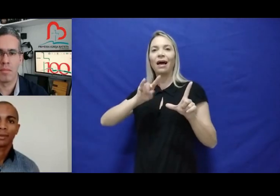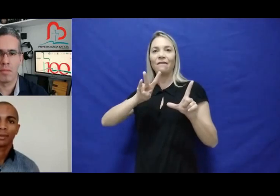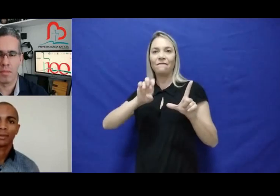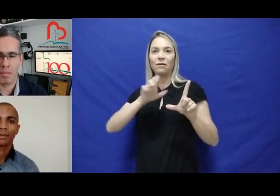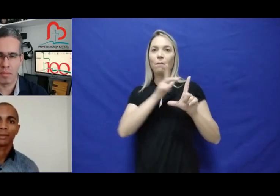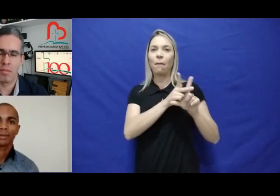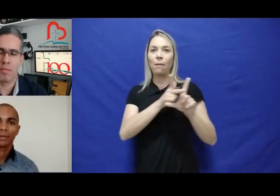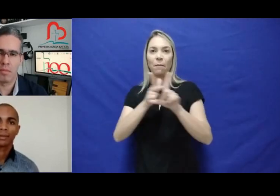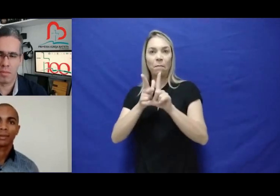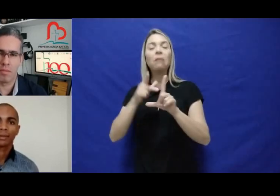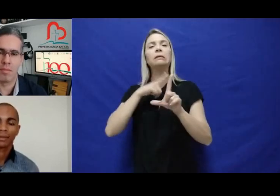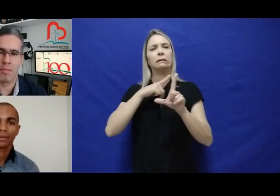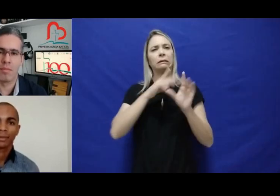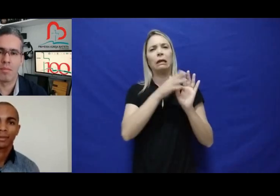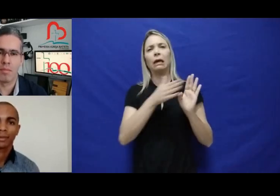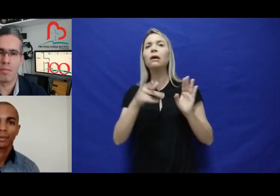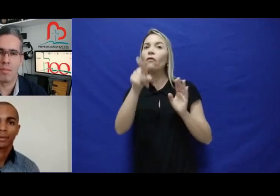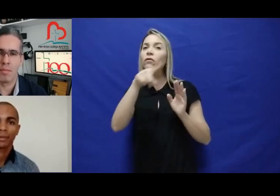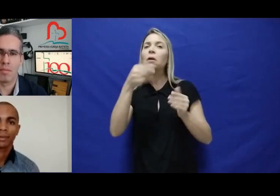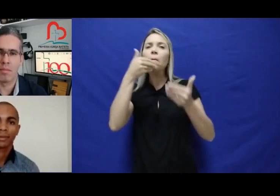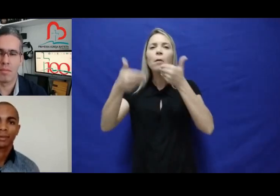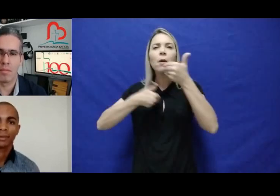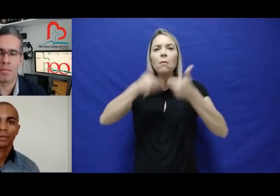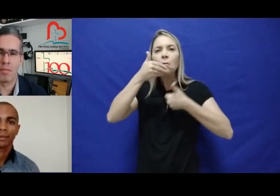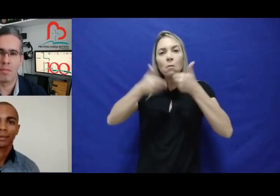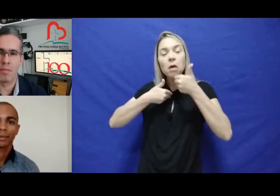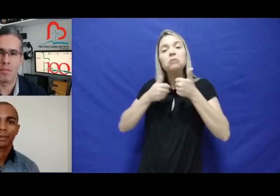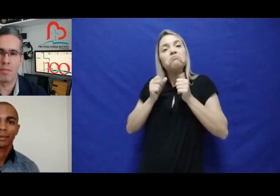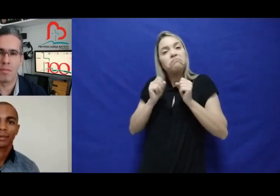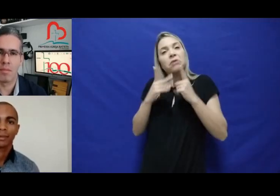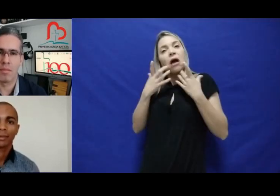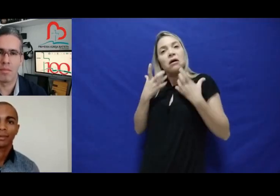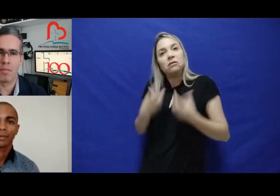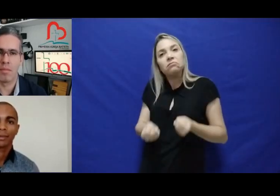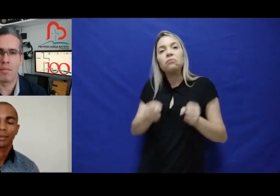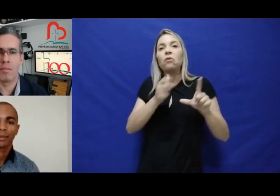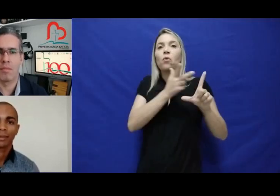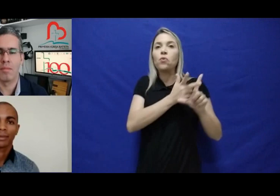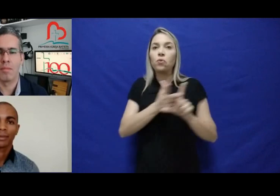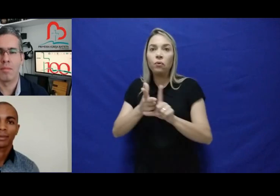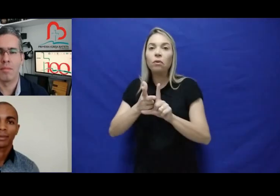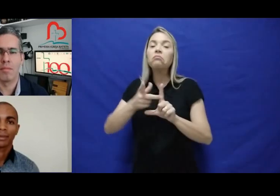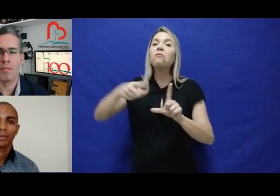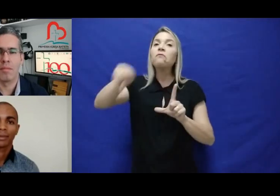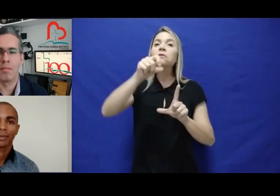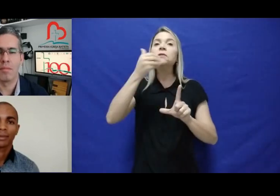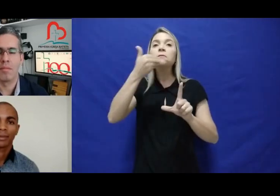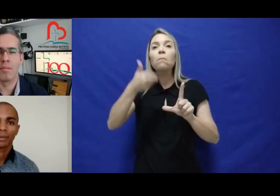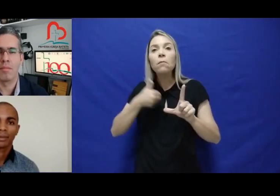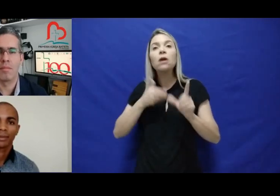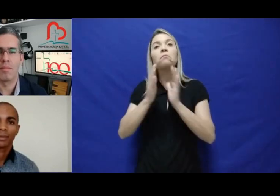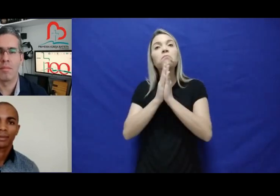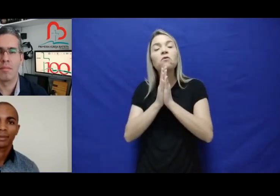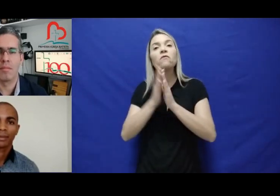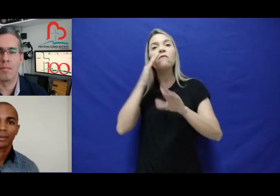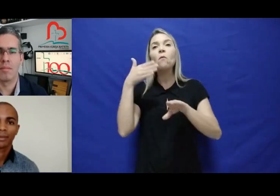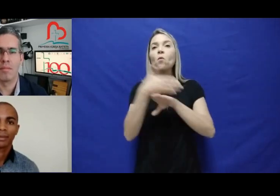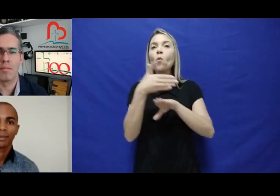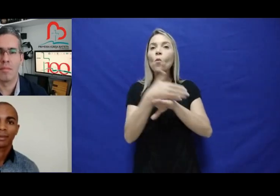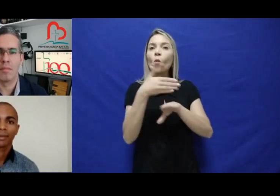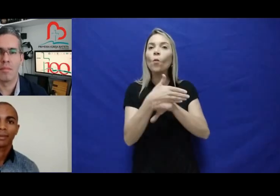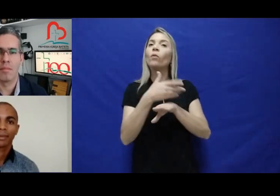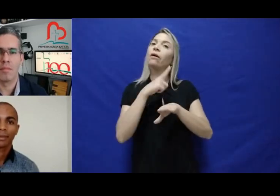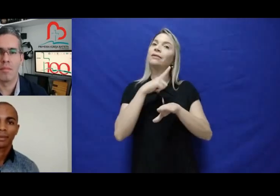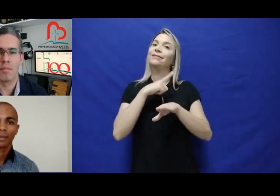semana, e é preciso que você que nos pediu, que sugeriu a inclusão de lives em nossa programação semanal, atente